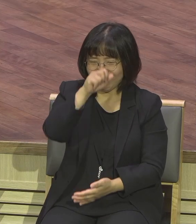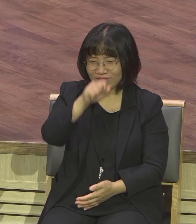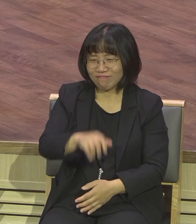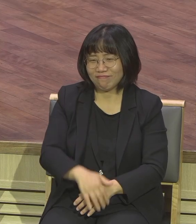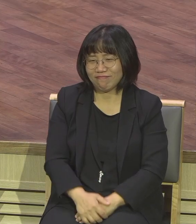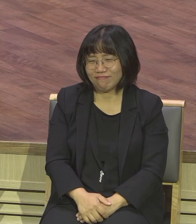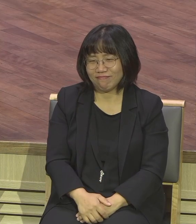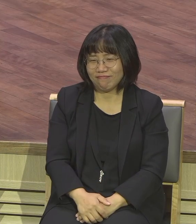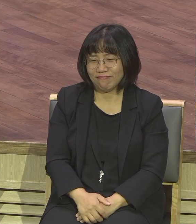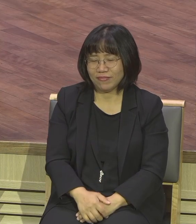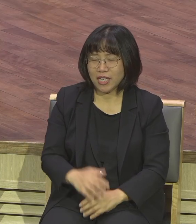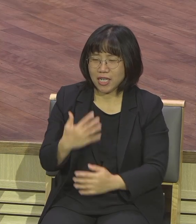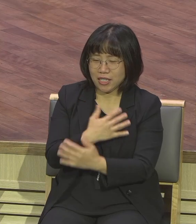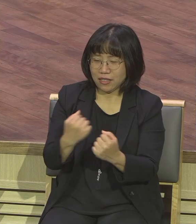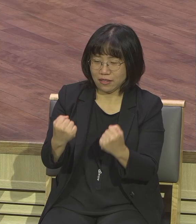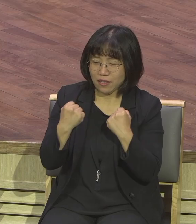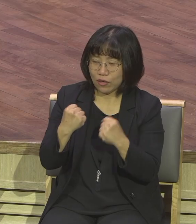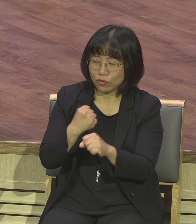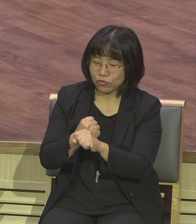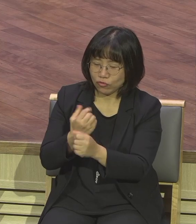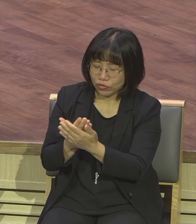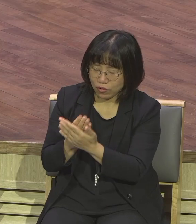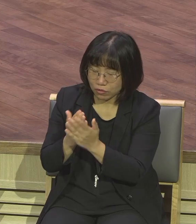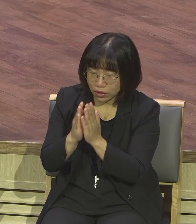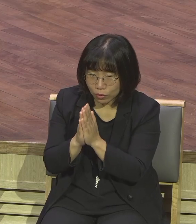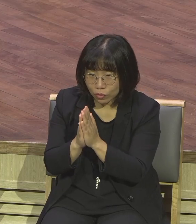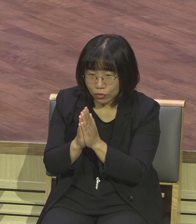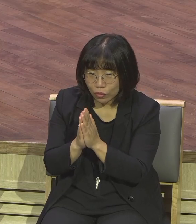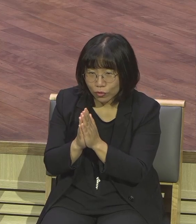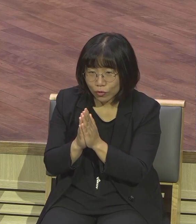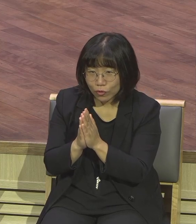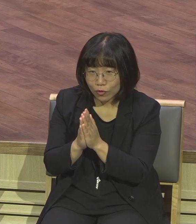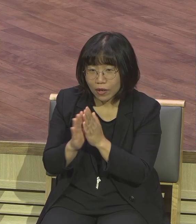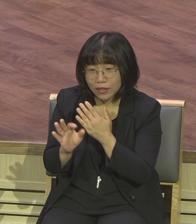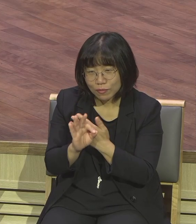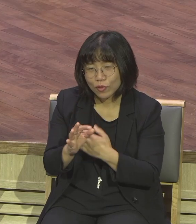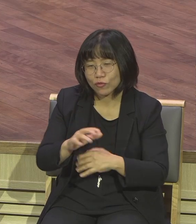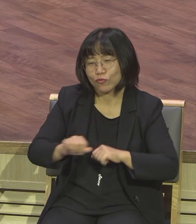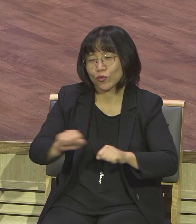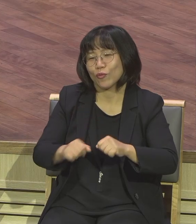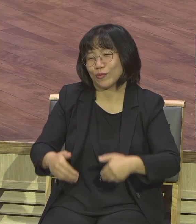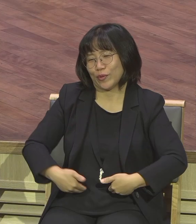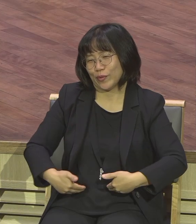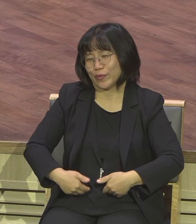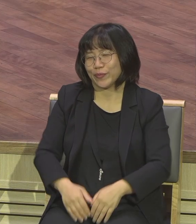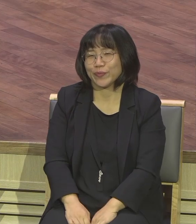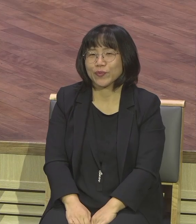지금 체력 달래 했으면 체력을 기로해야지. 아멘.